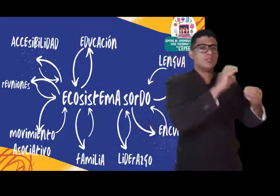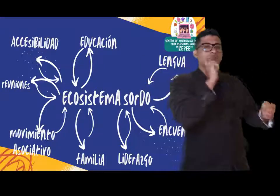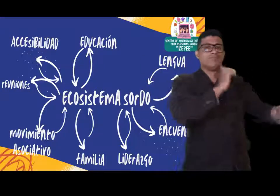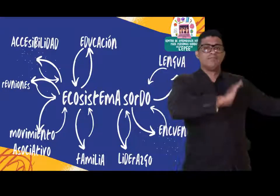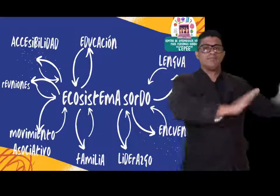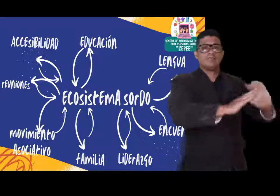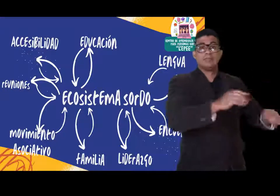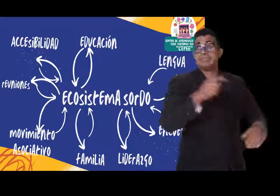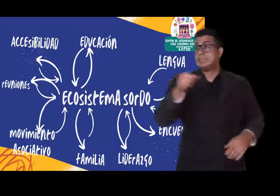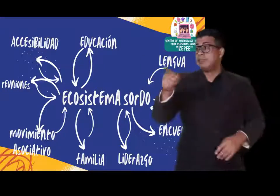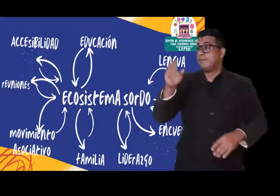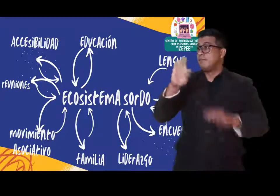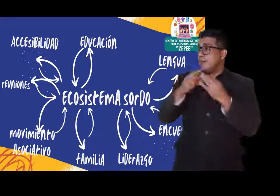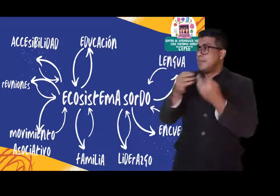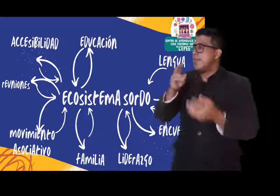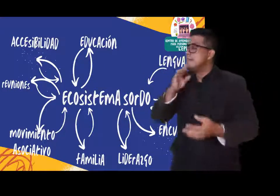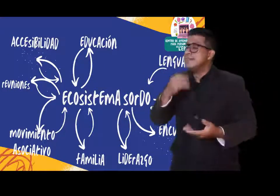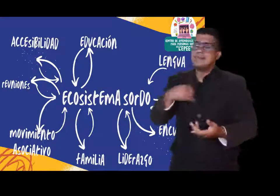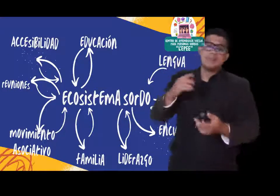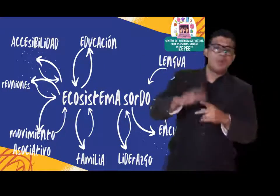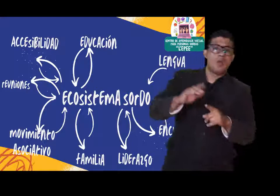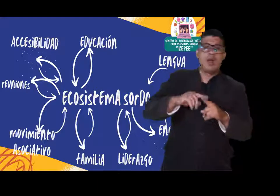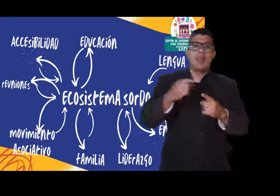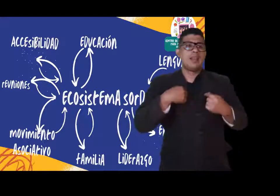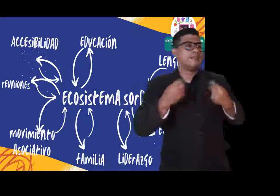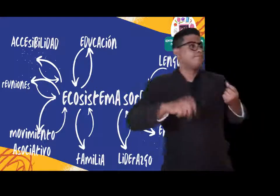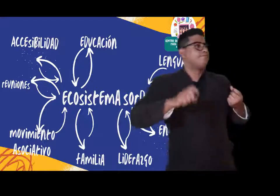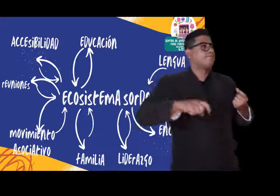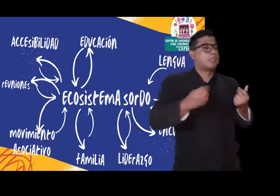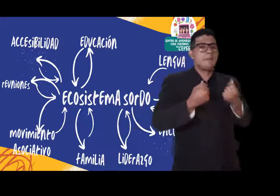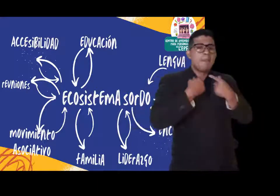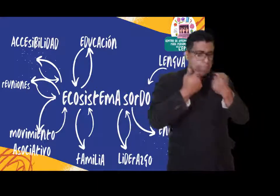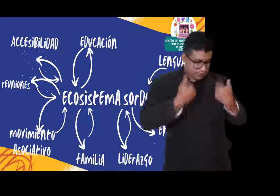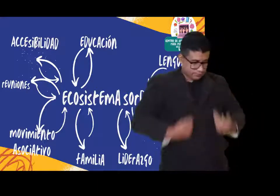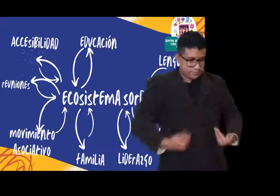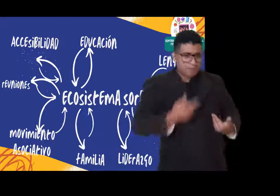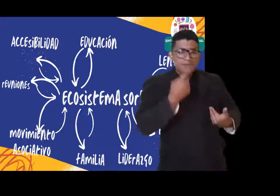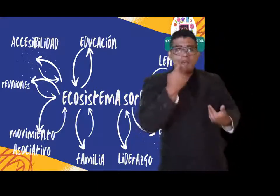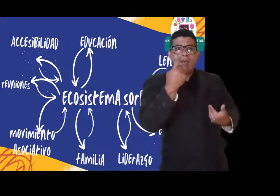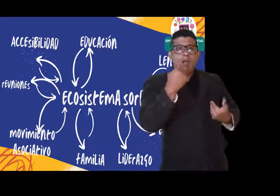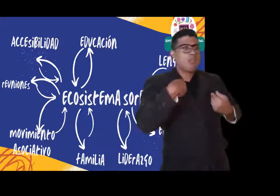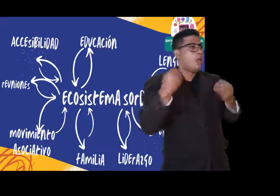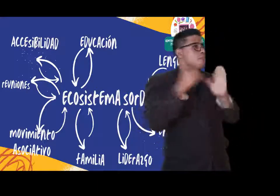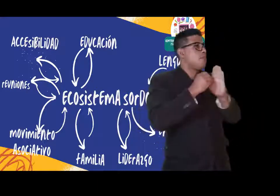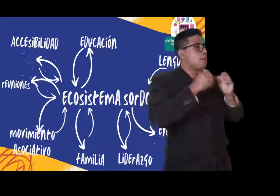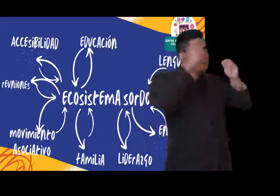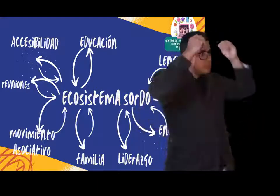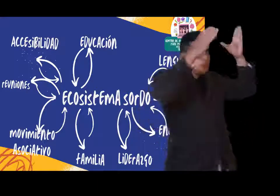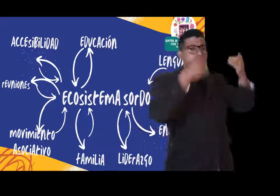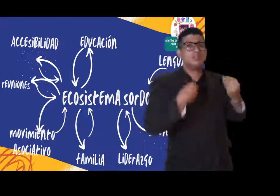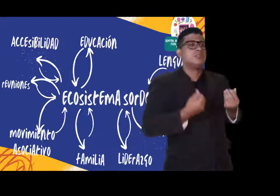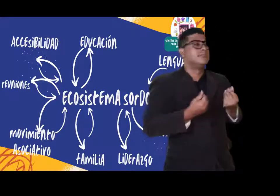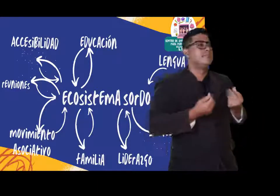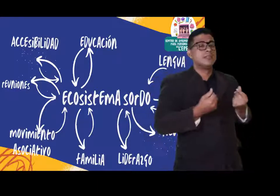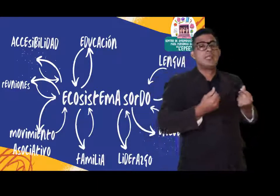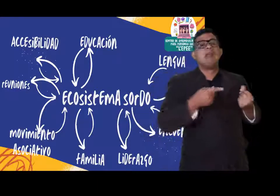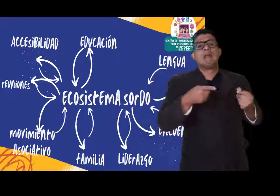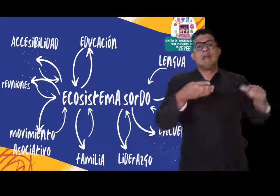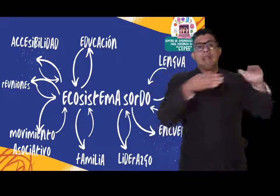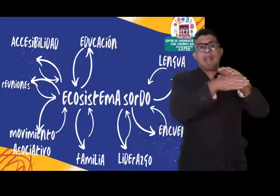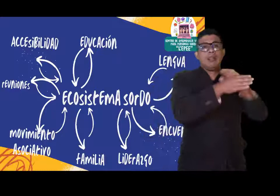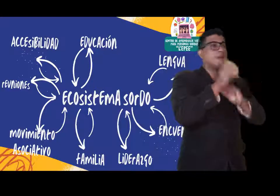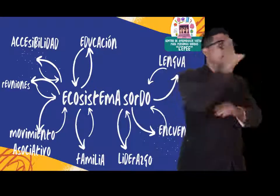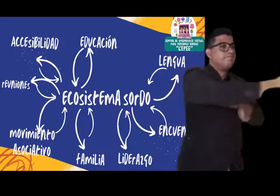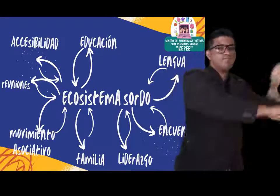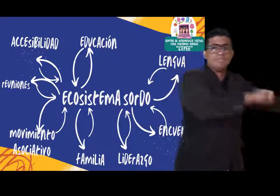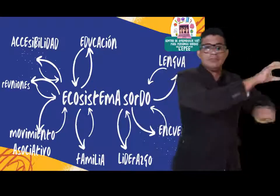quién conversar, ya que, por ejemplo, en entornos ni siquiera familiares no tienen una satisfacción de sus necesidades